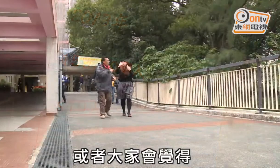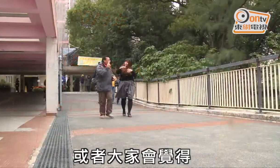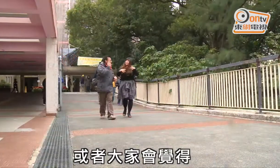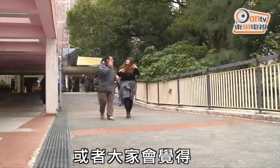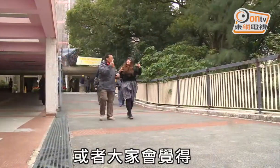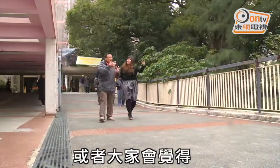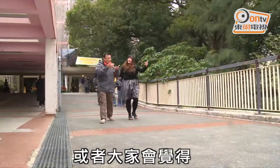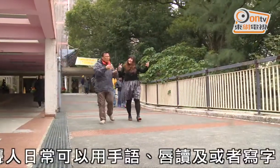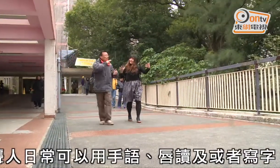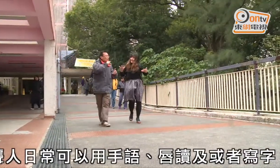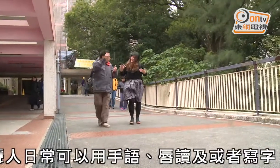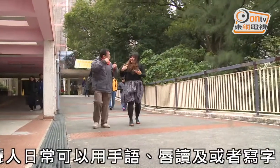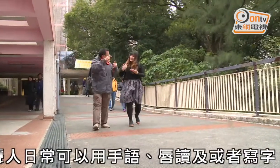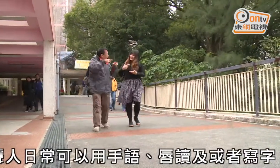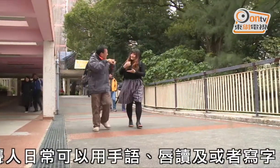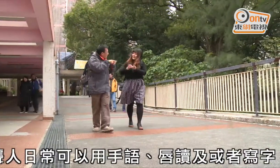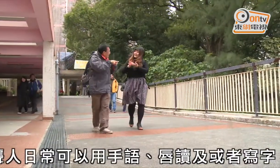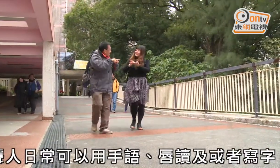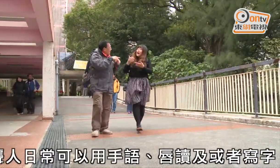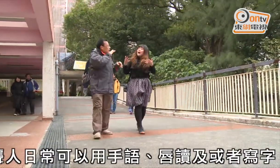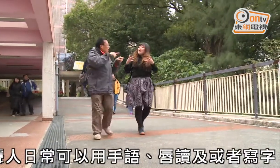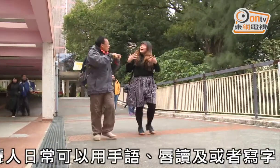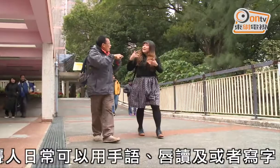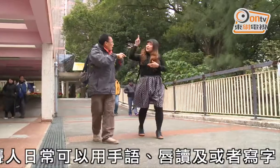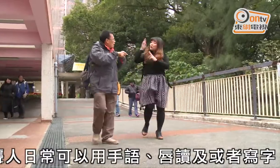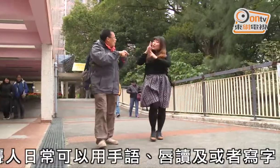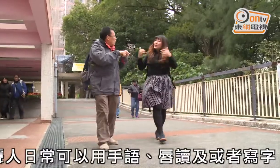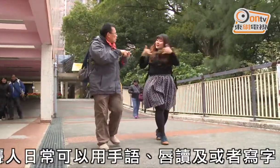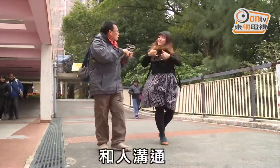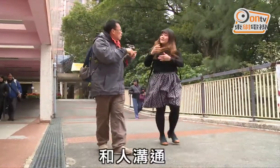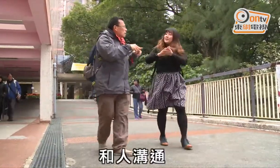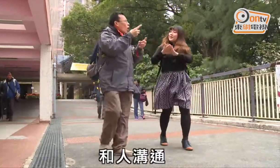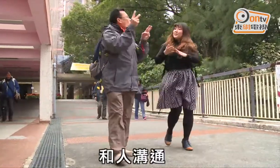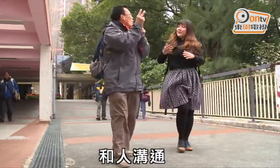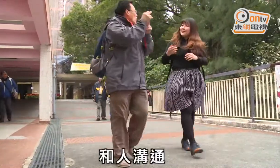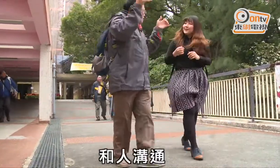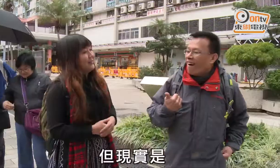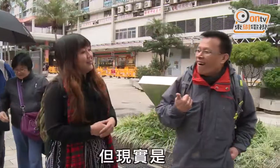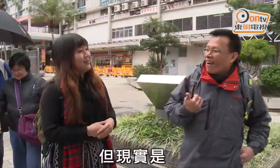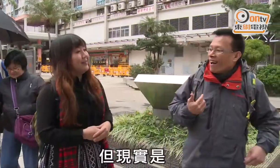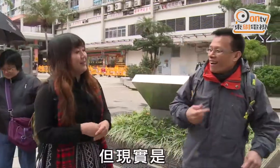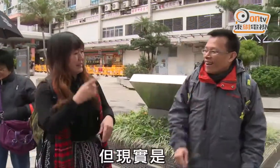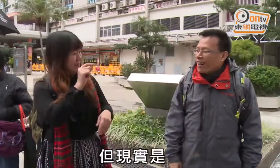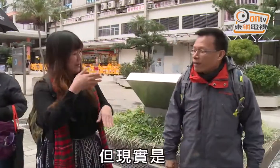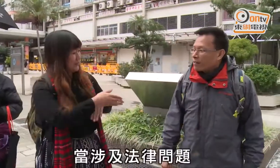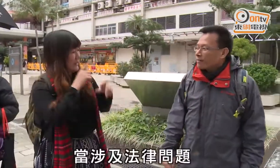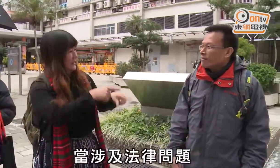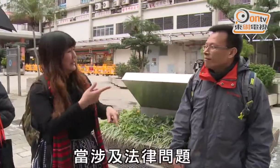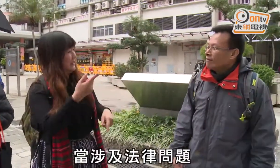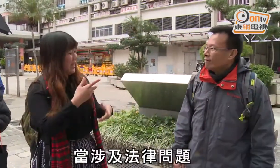家会觉得聋人日常可以用手语纯读或者写字同人沟通，但系现实系当涉及法律嘅问